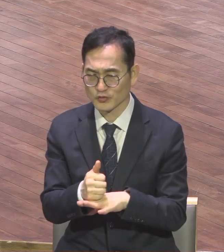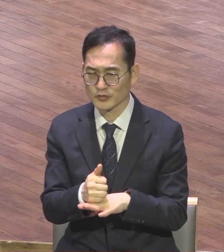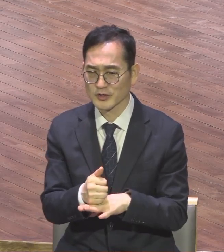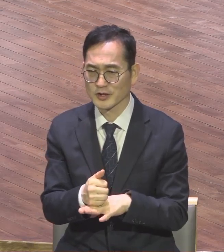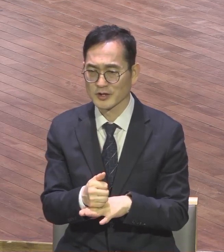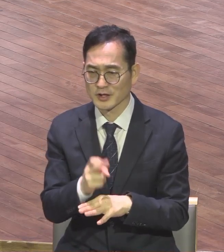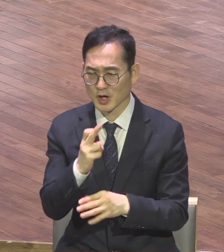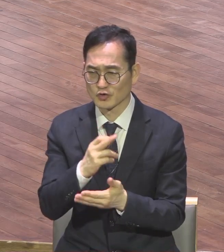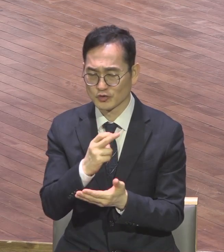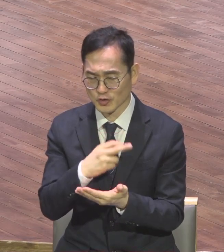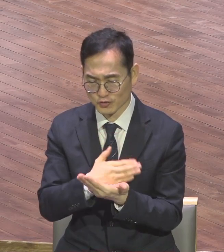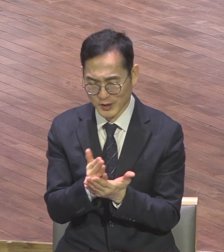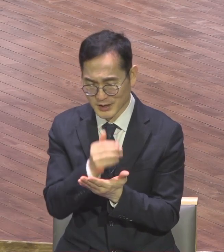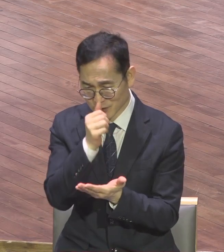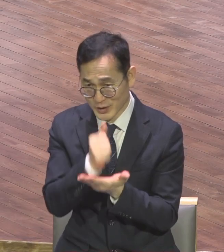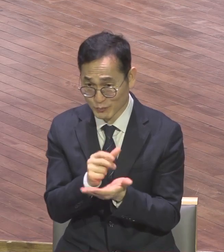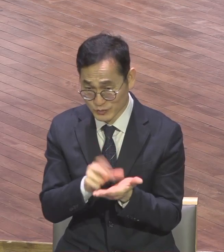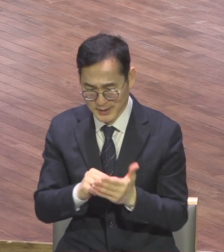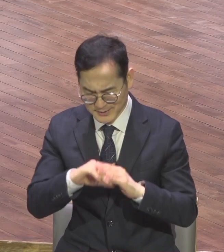주고 싶어서